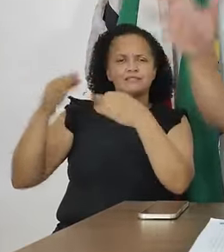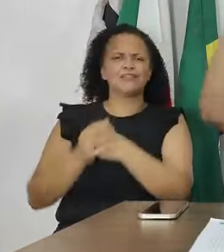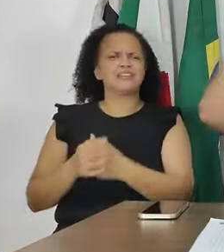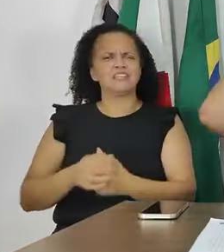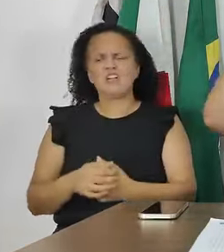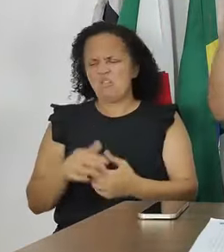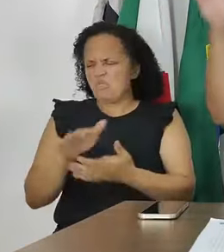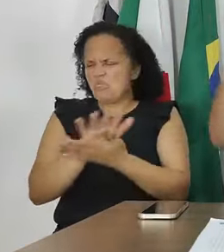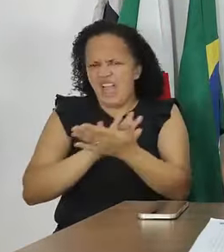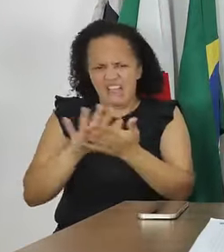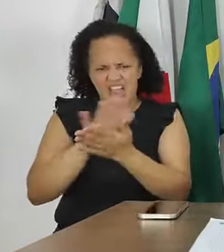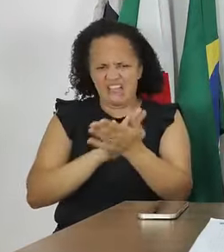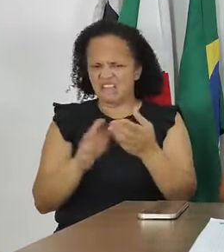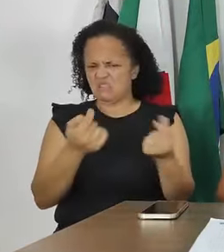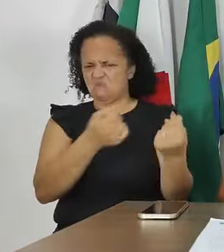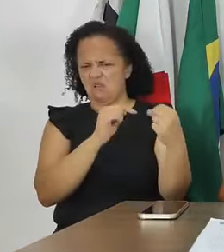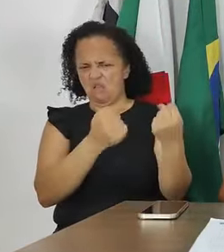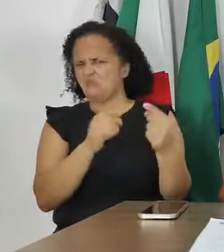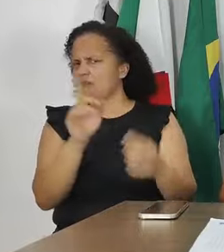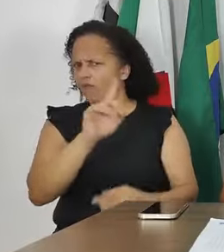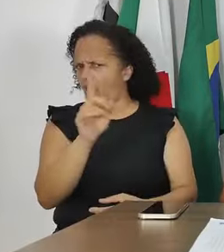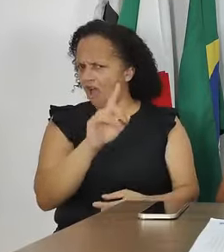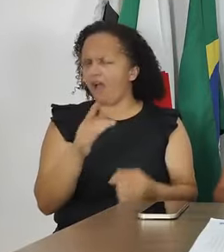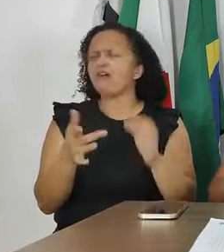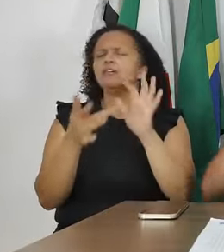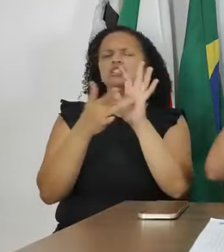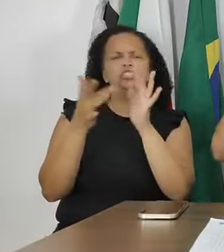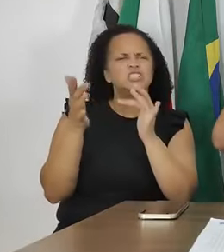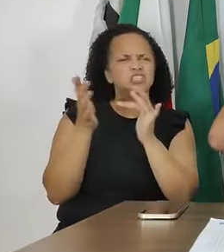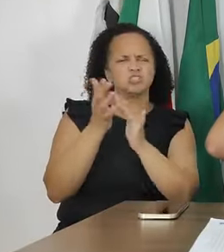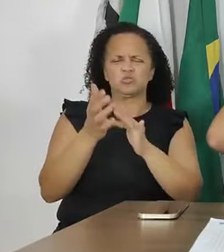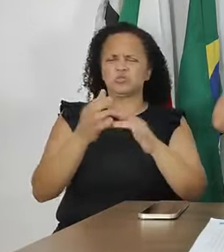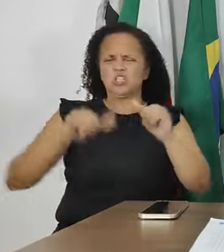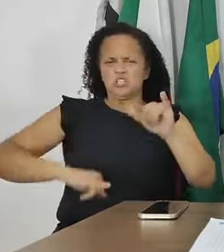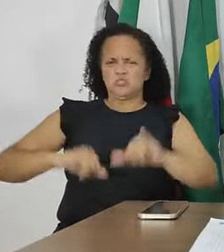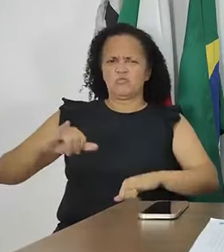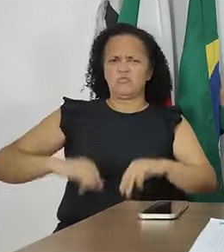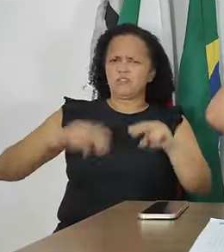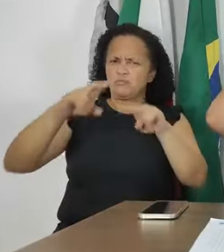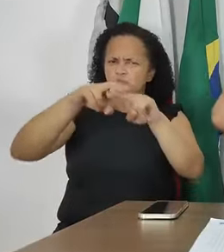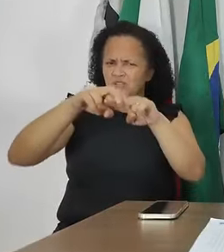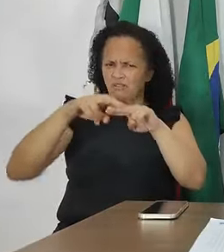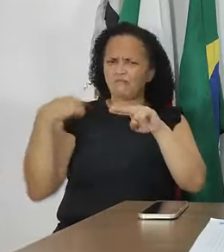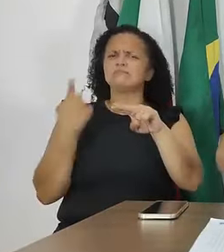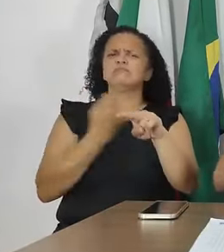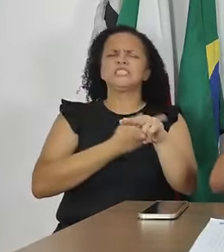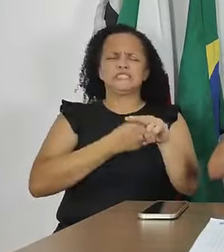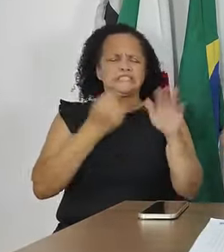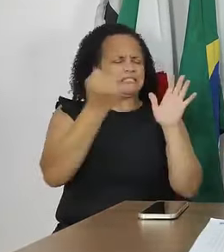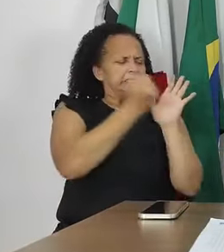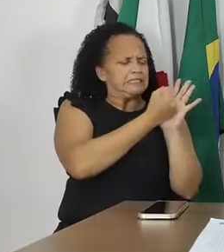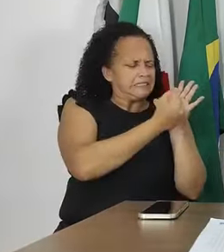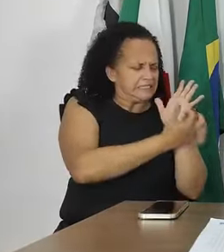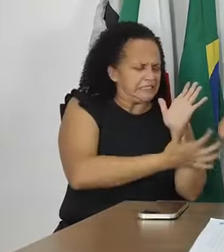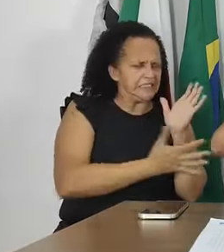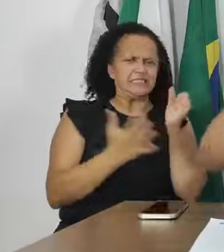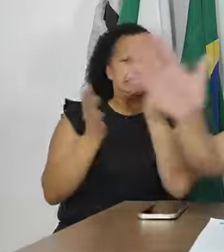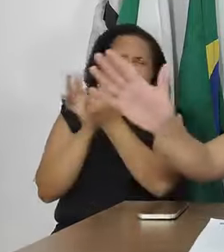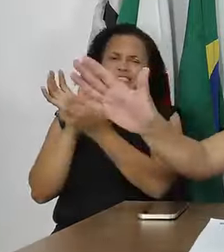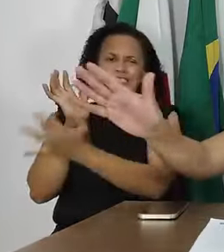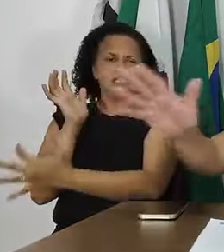condenação, porque Cristo foi condenado no nosso lugar, encravando as nossas dívidas naquela cruz. Então nós não